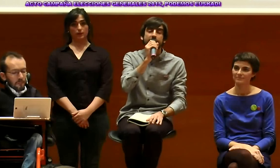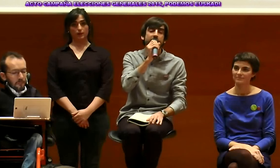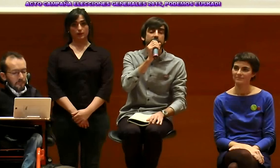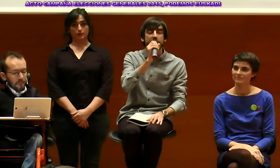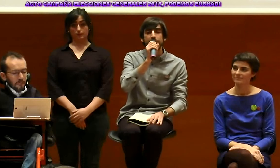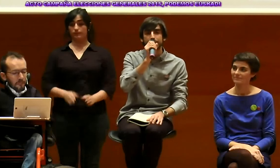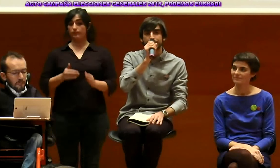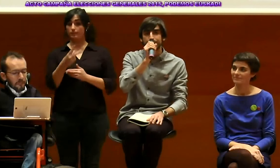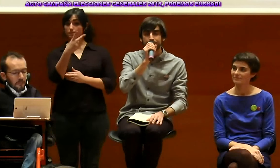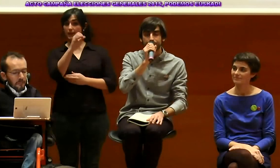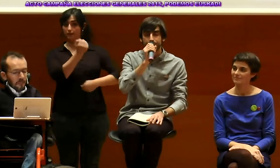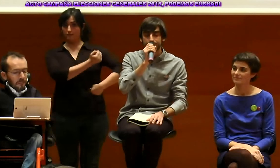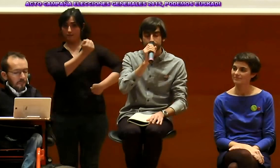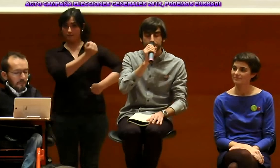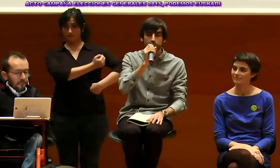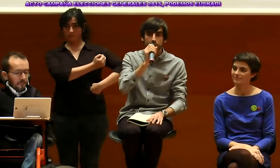El 20 de diciembre